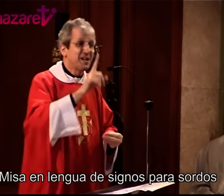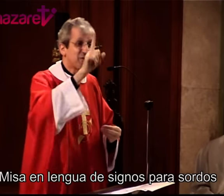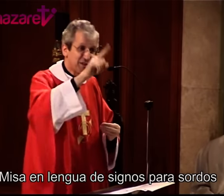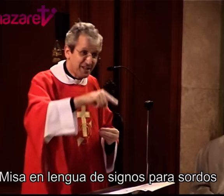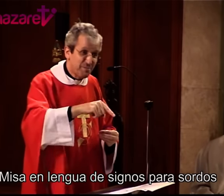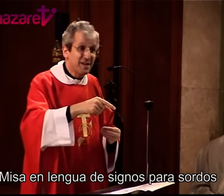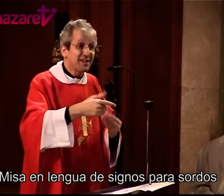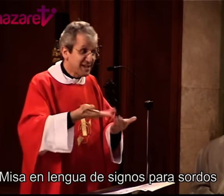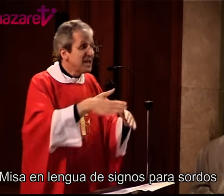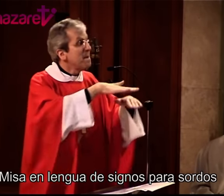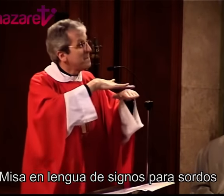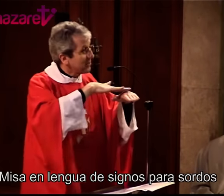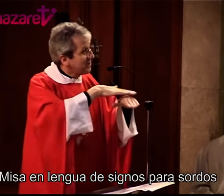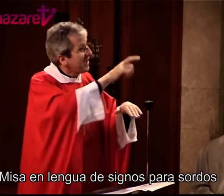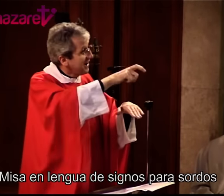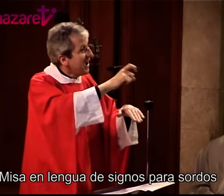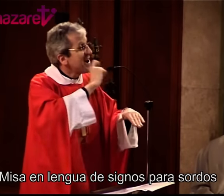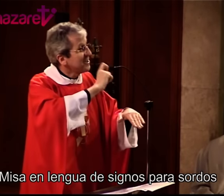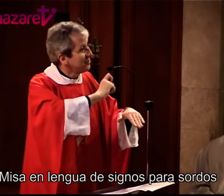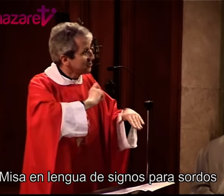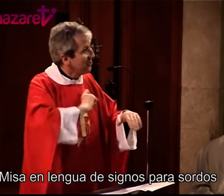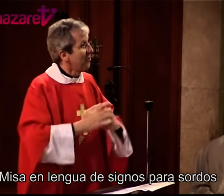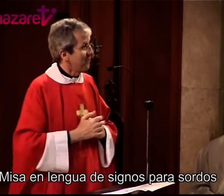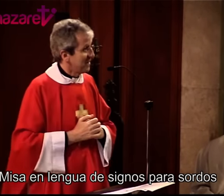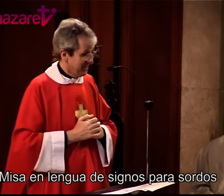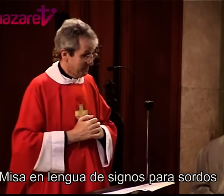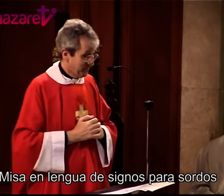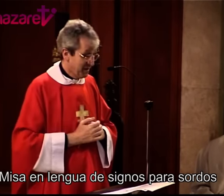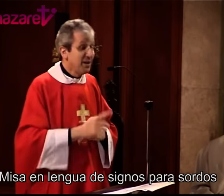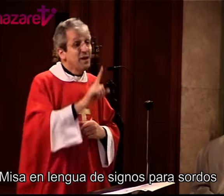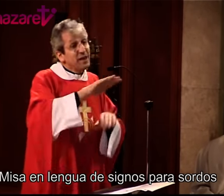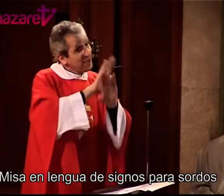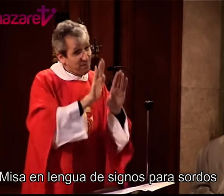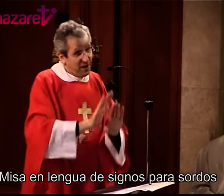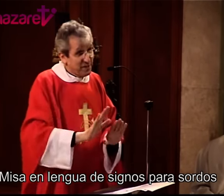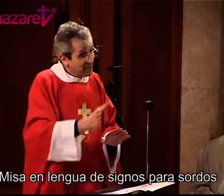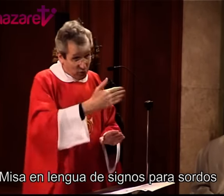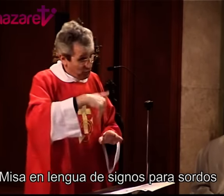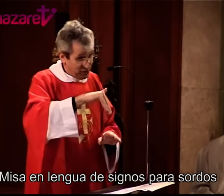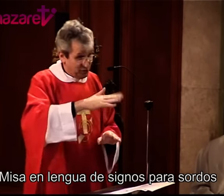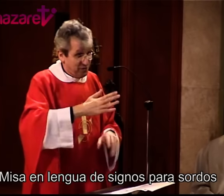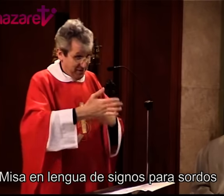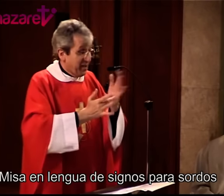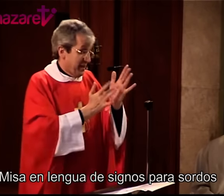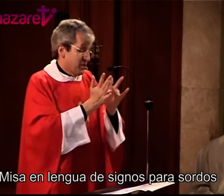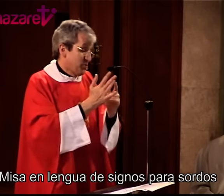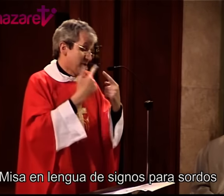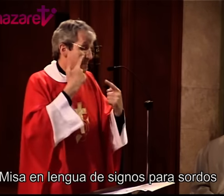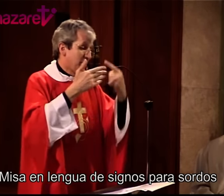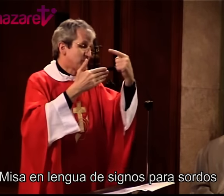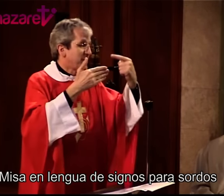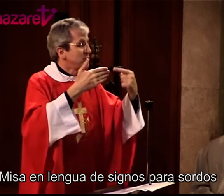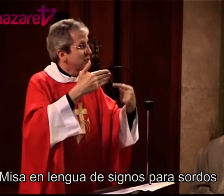de misericordia también, que es perdonar al que nos ofende. Y finalmente todo esto,